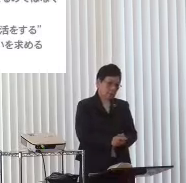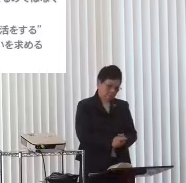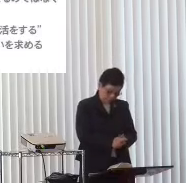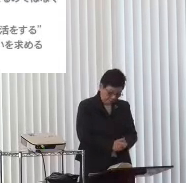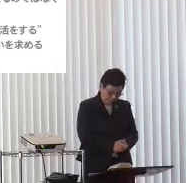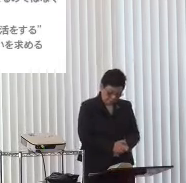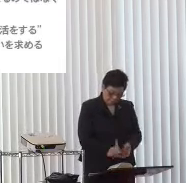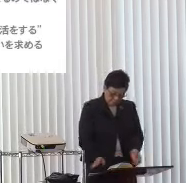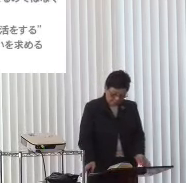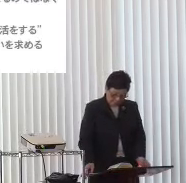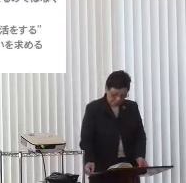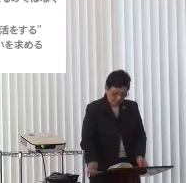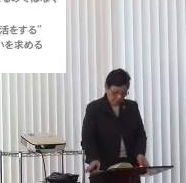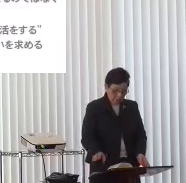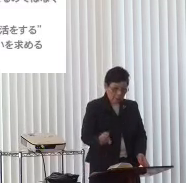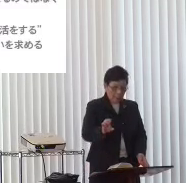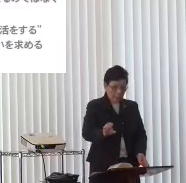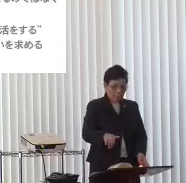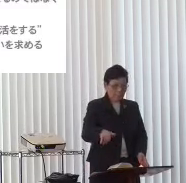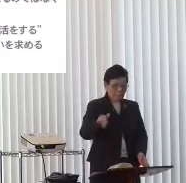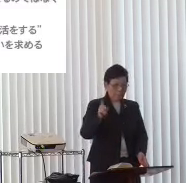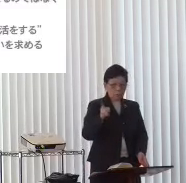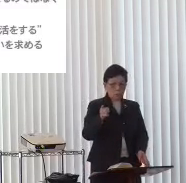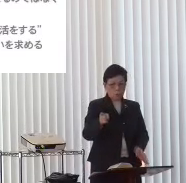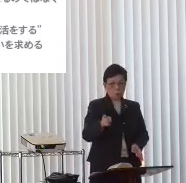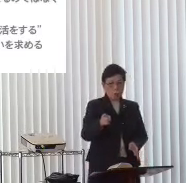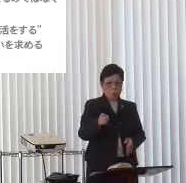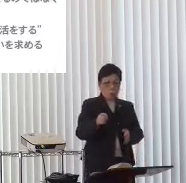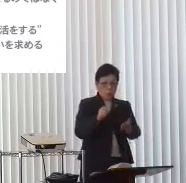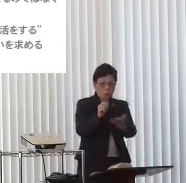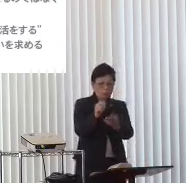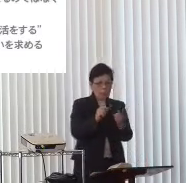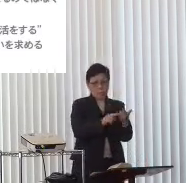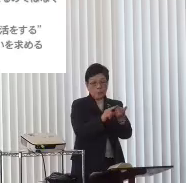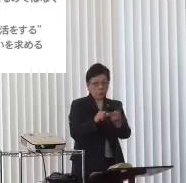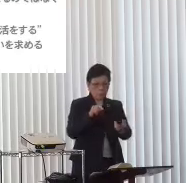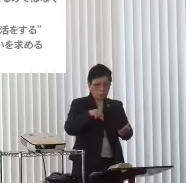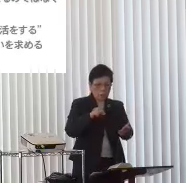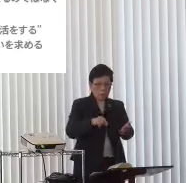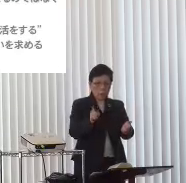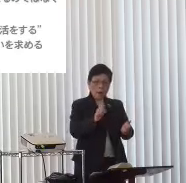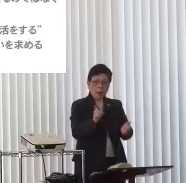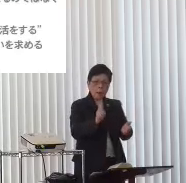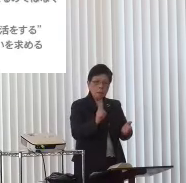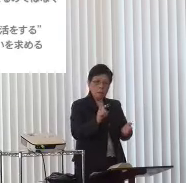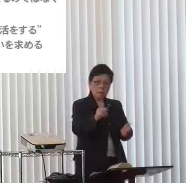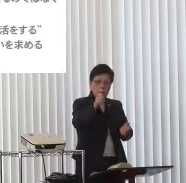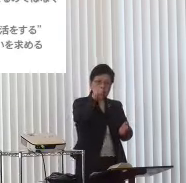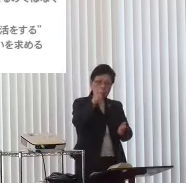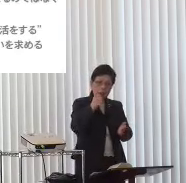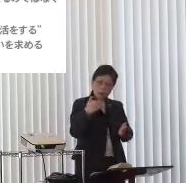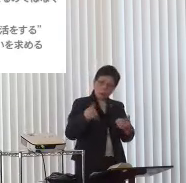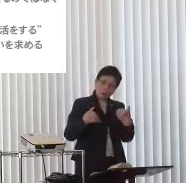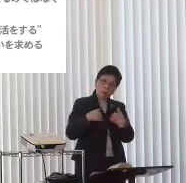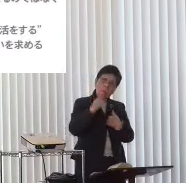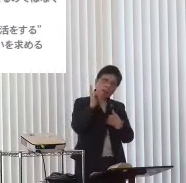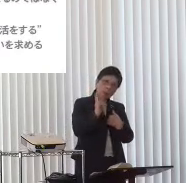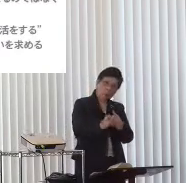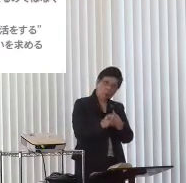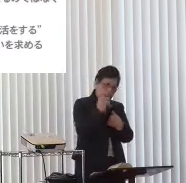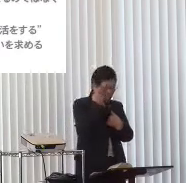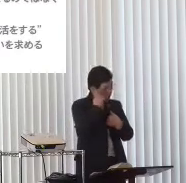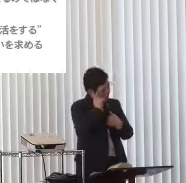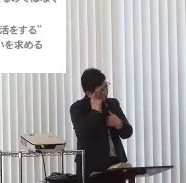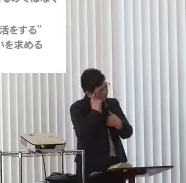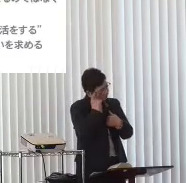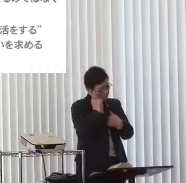でエフェソのお手紙の中でパウロは、何が主に喜ばれるかを吟味しなさいと言ってます。つ